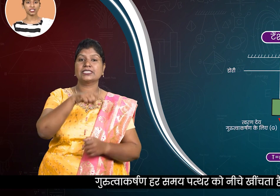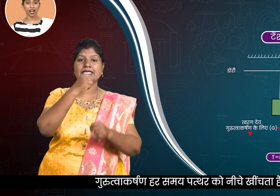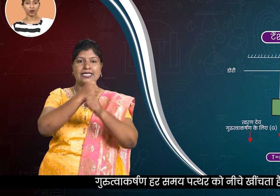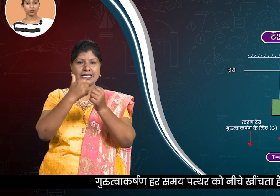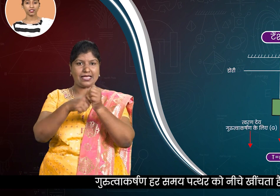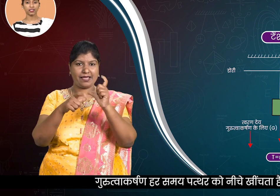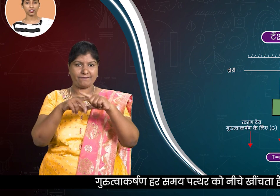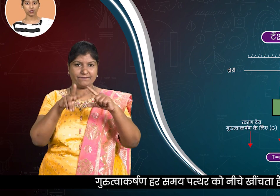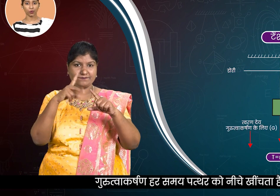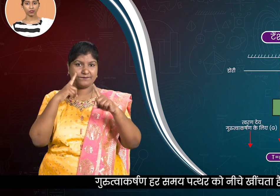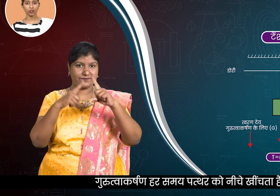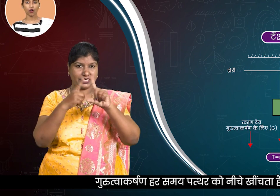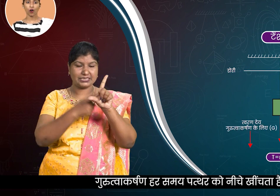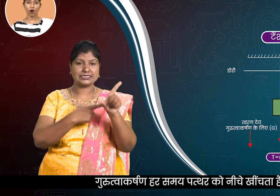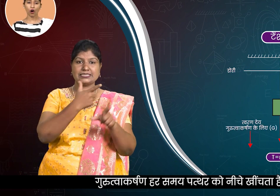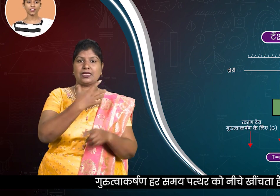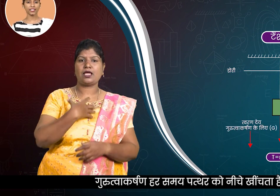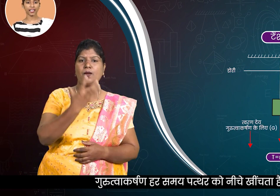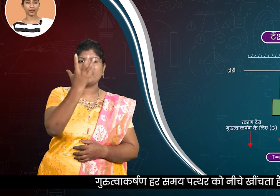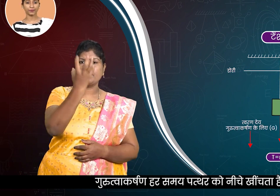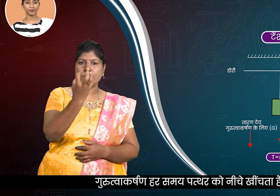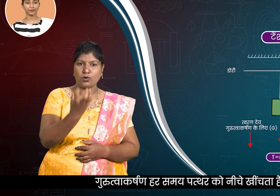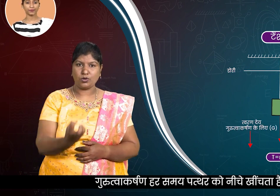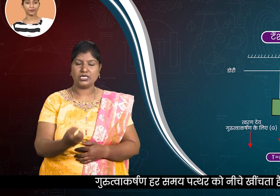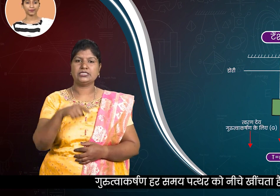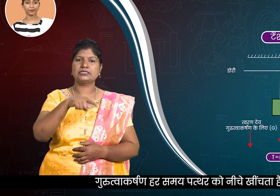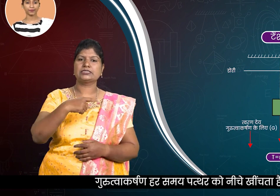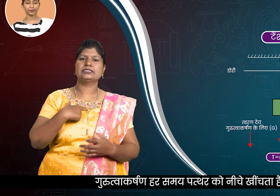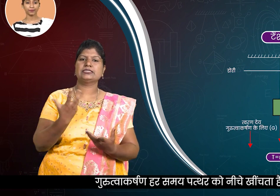गुरुत्वाकर्षण हर समय पत्थर को नीचे खींचता है,